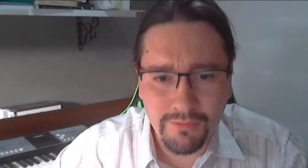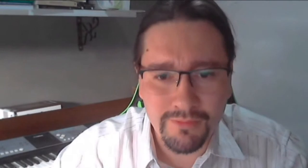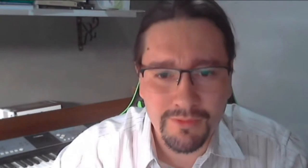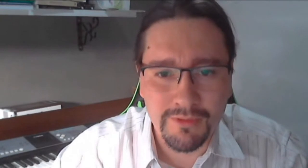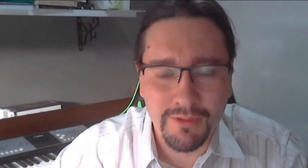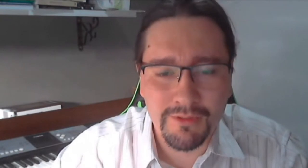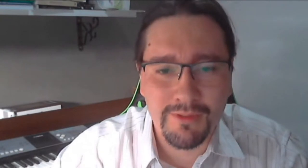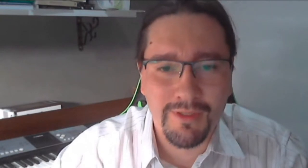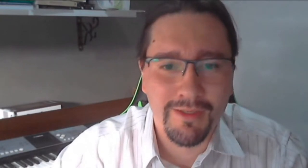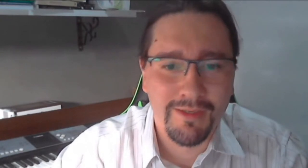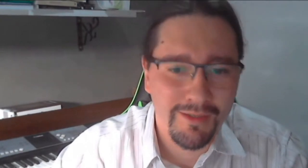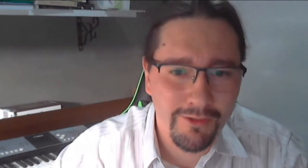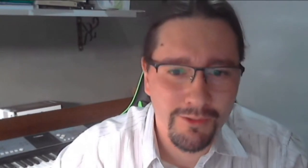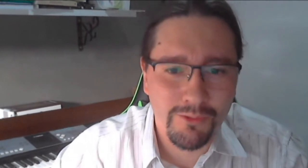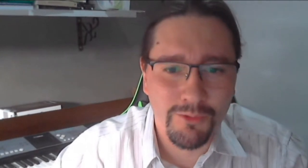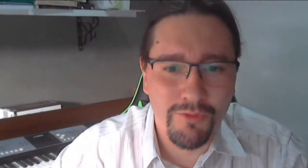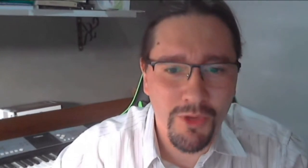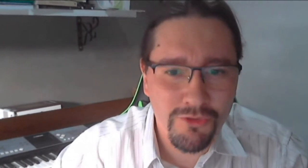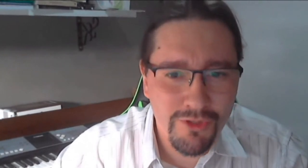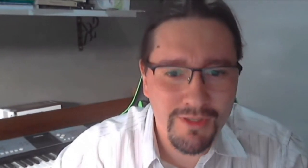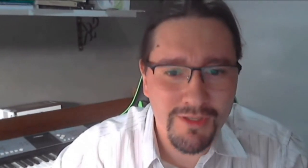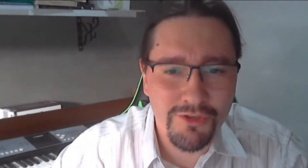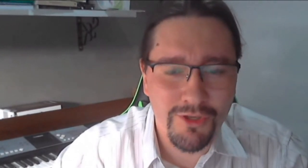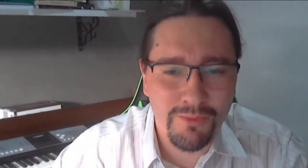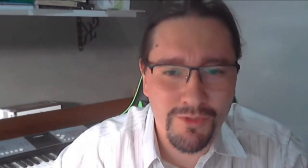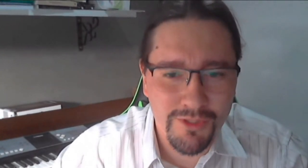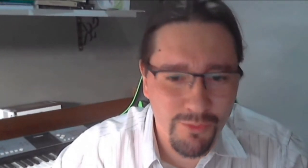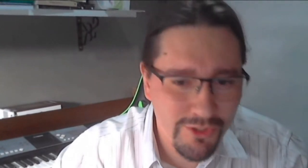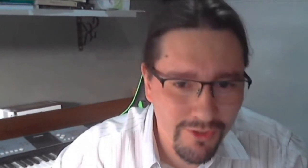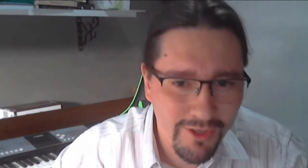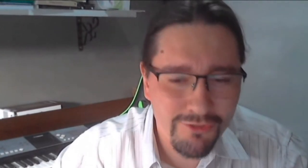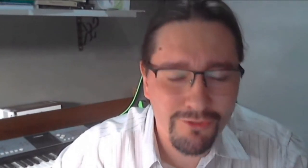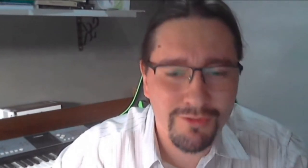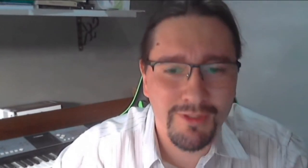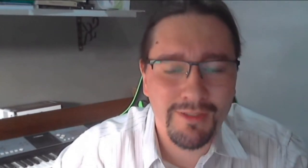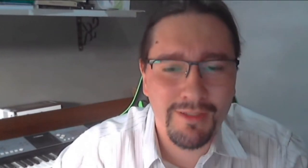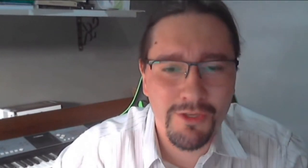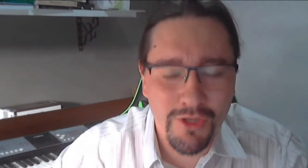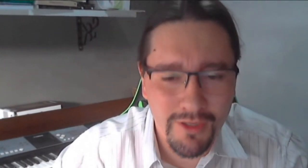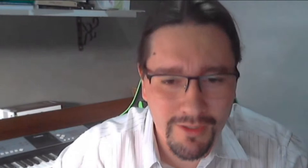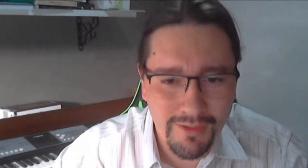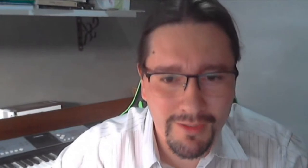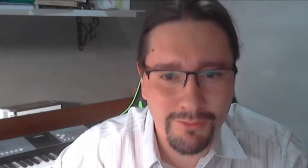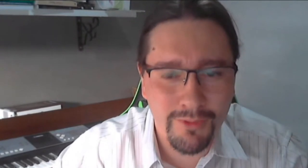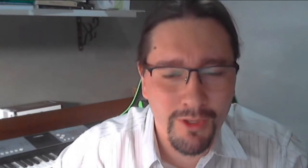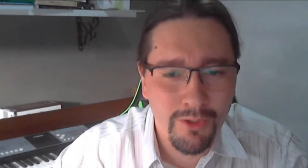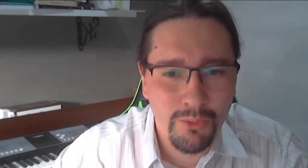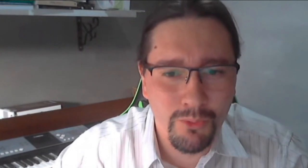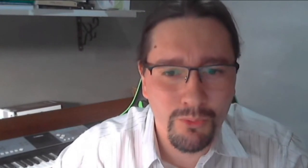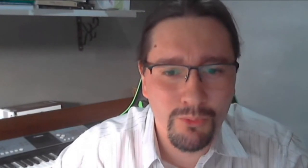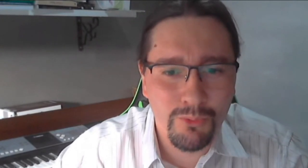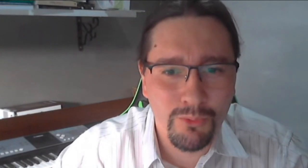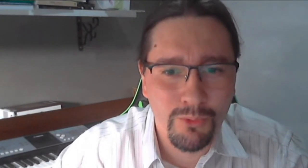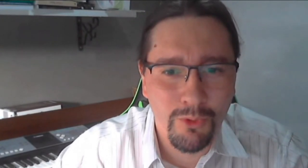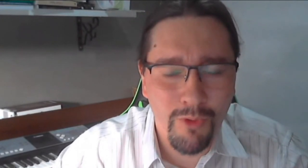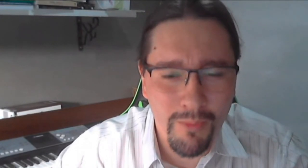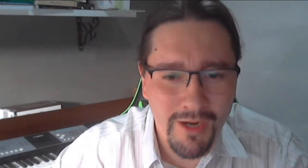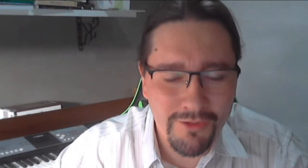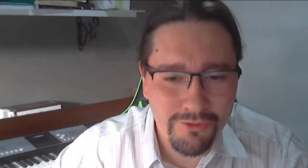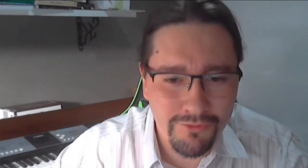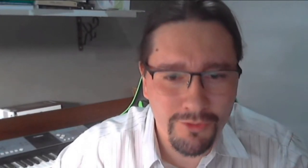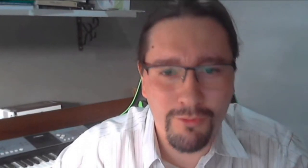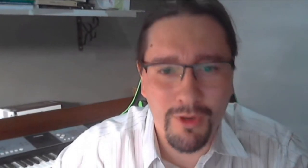por fim, né, novamente, queria desejar para vocês boa sorte, né, e deixar aqui, então,